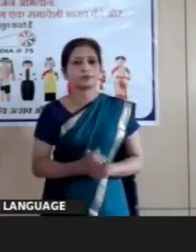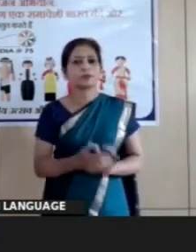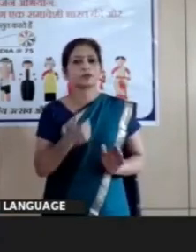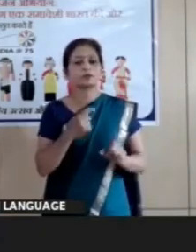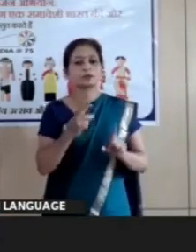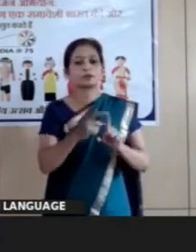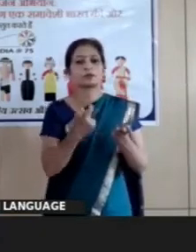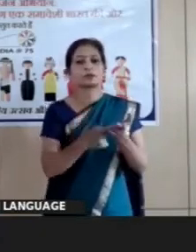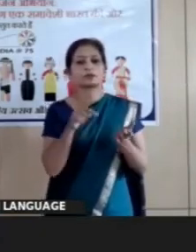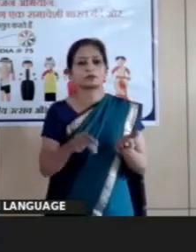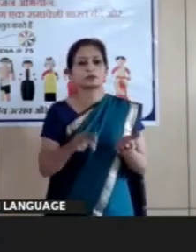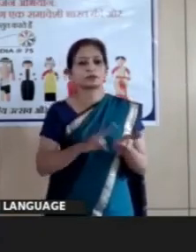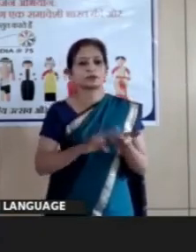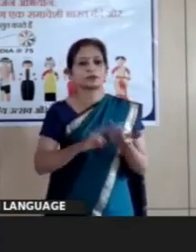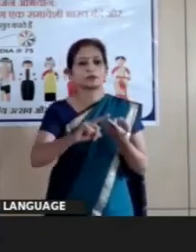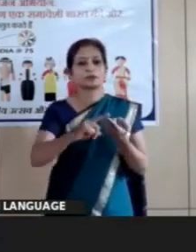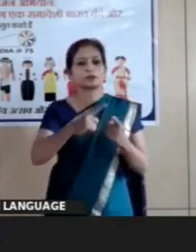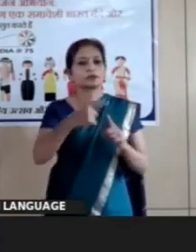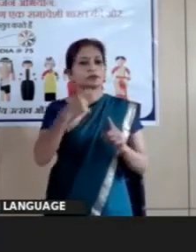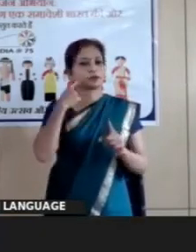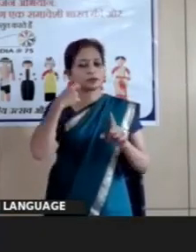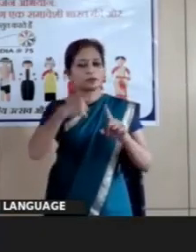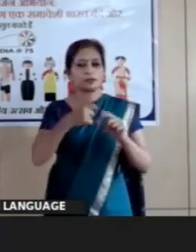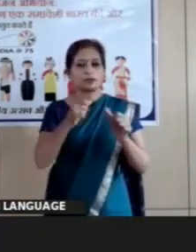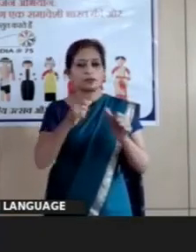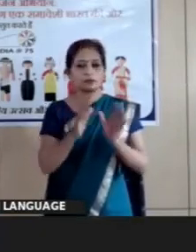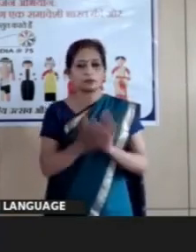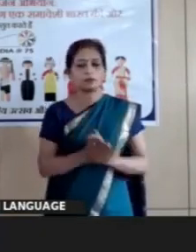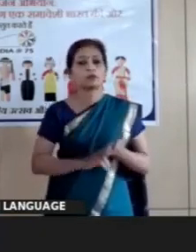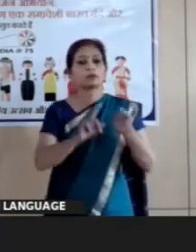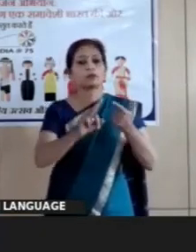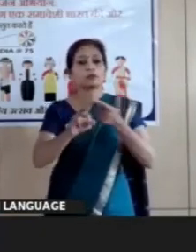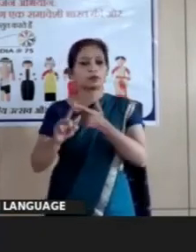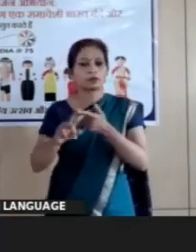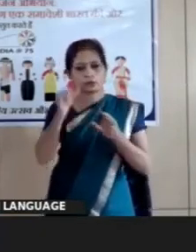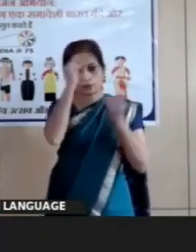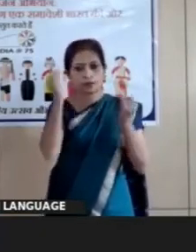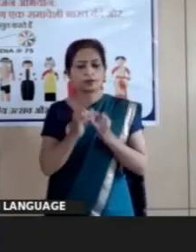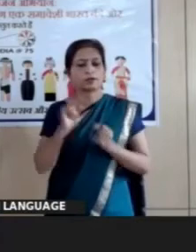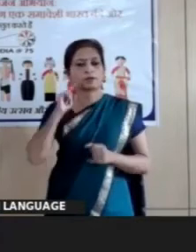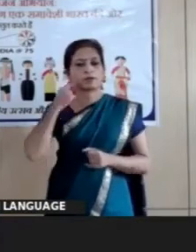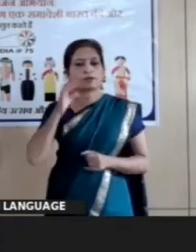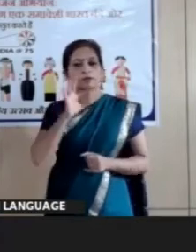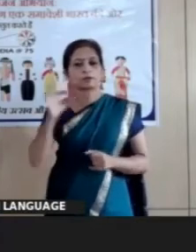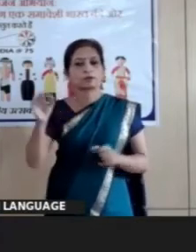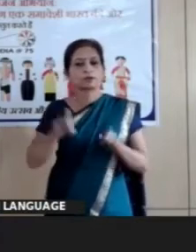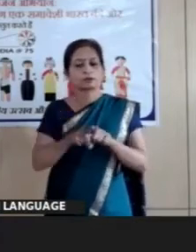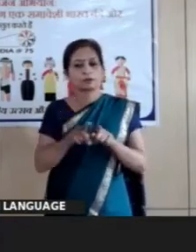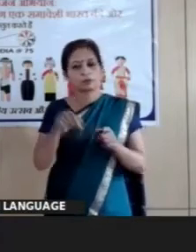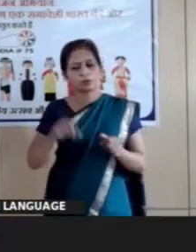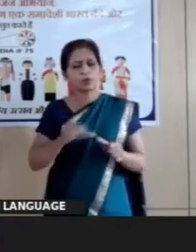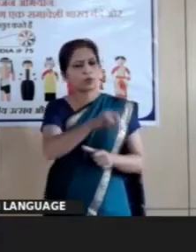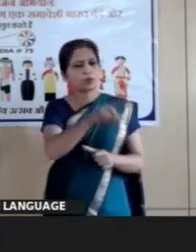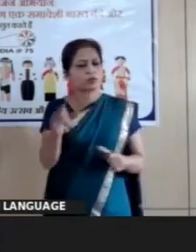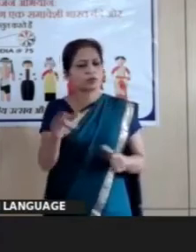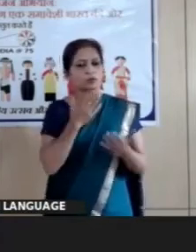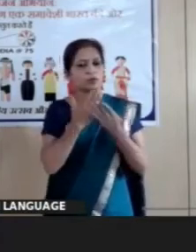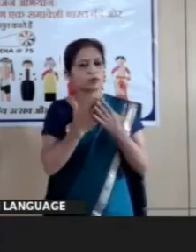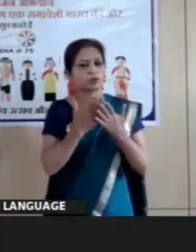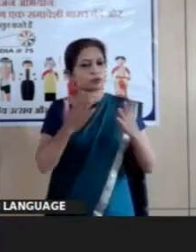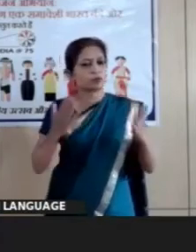नमस्कार, मैं डॉक्टर नीतिका मेहंदी रत्ता नॉर्थ ईस्ट इंडिया फैशन वीक की ओर से आप सबको इस विशाल कार्यक्रम के लिए तहे दिल